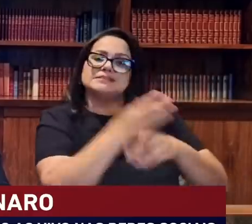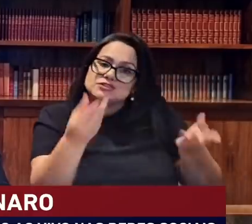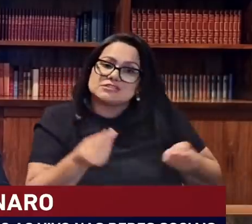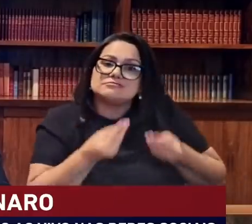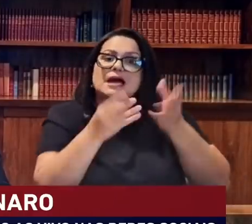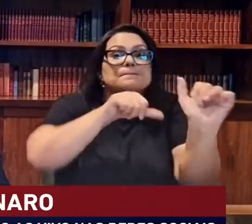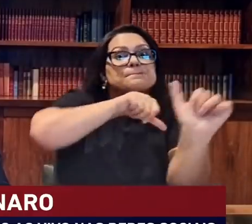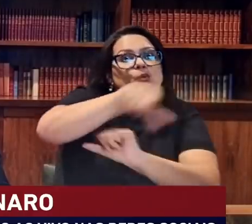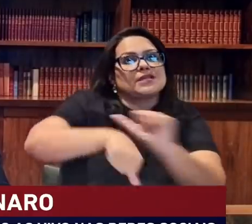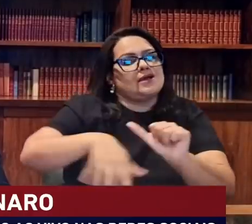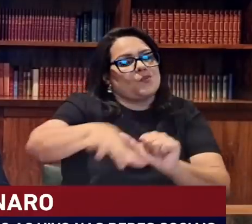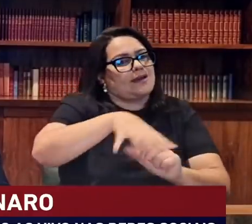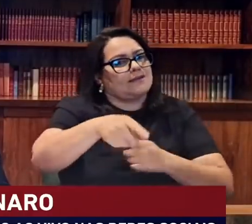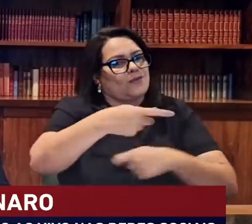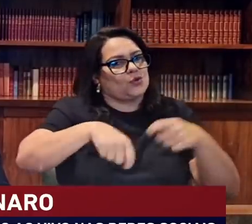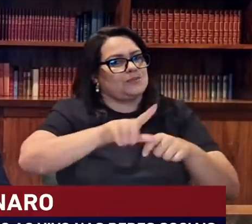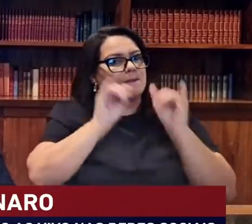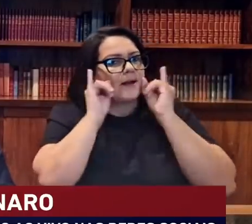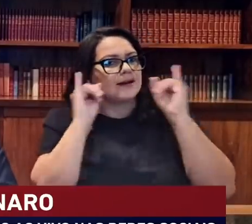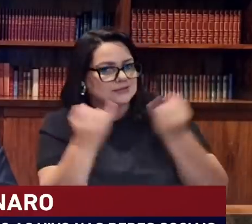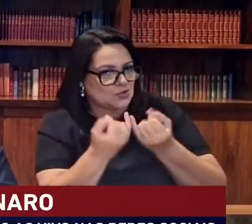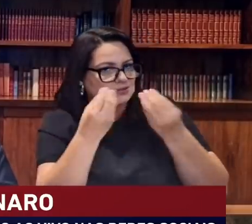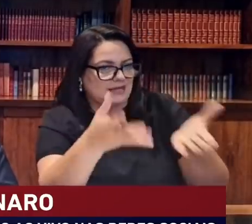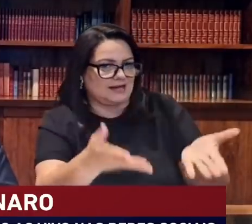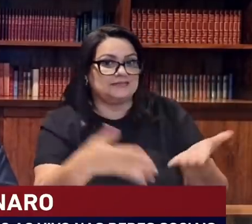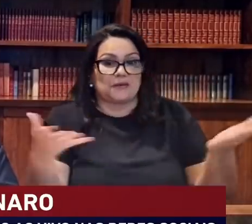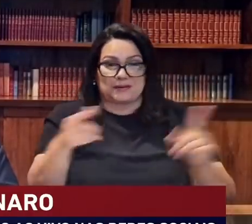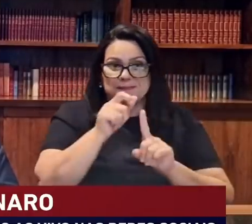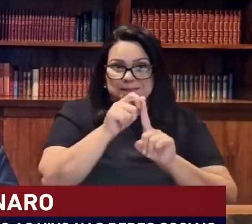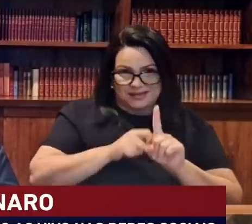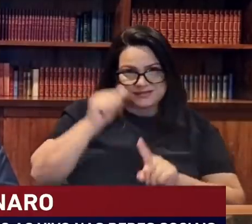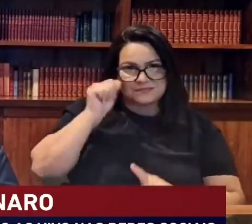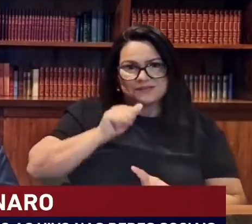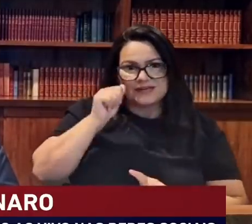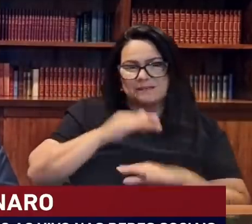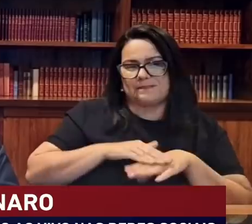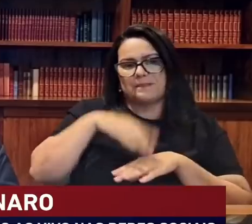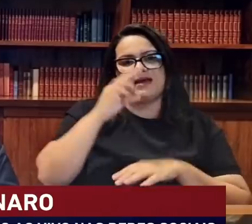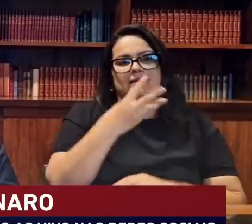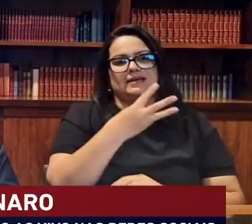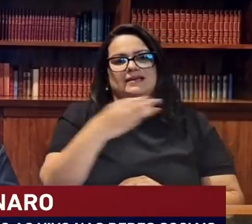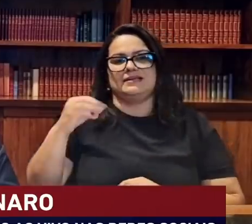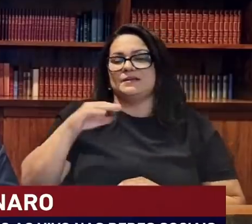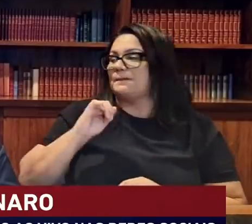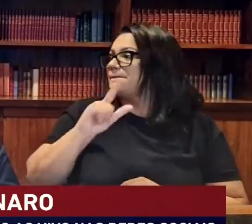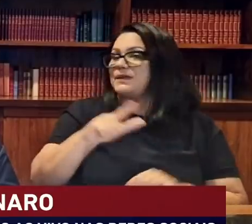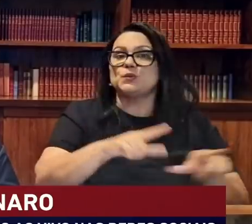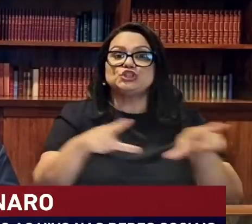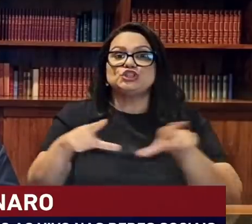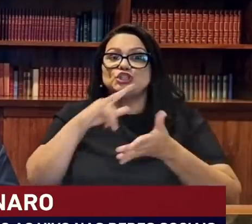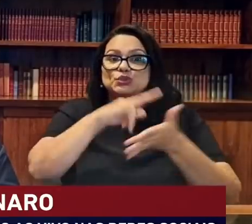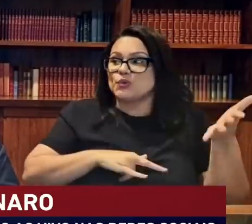os títulos. Mas deixa eu dizer uma coisa para o senhor: mês da mulher. Mais de 300 mil títulos que o senhor está entregando no